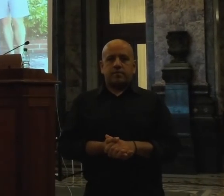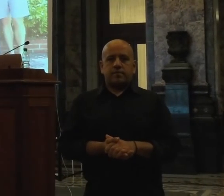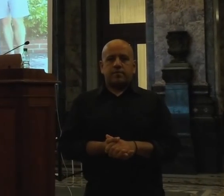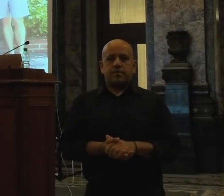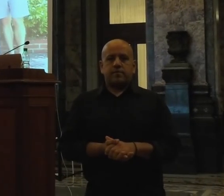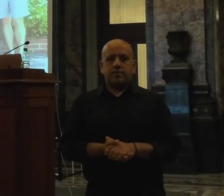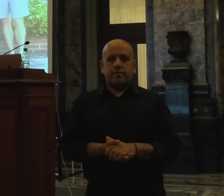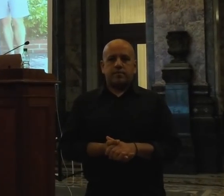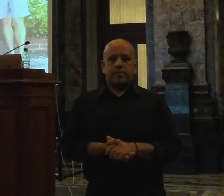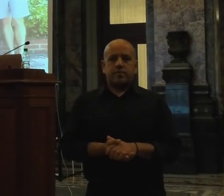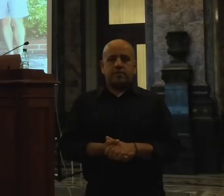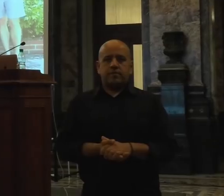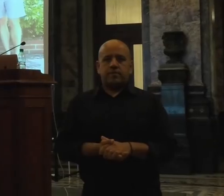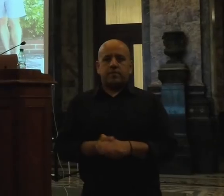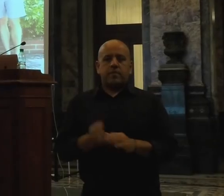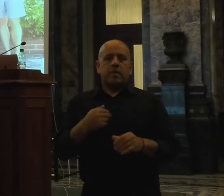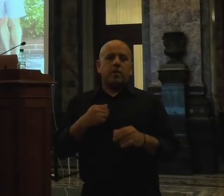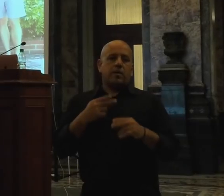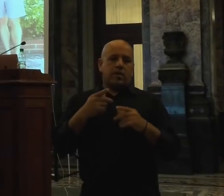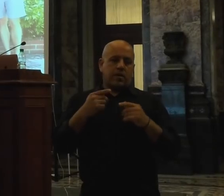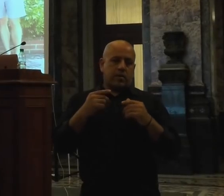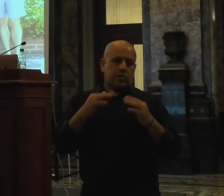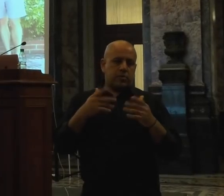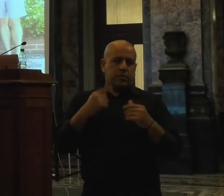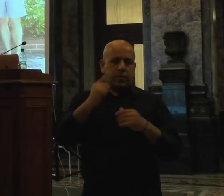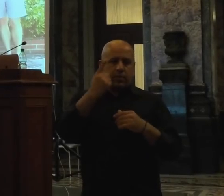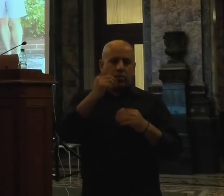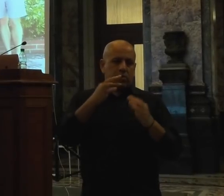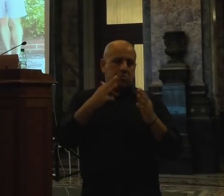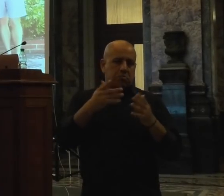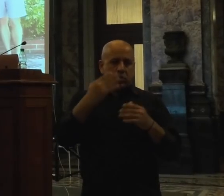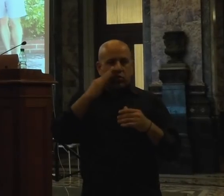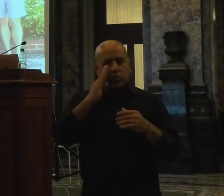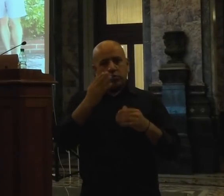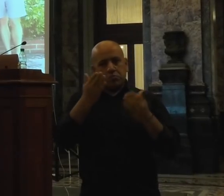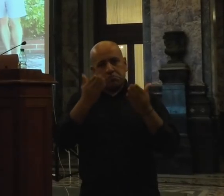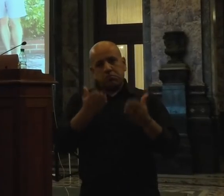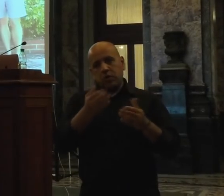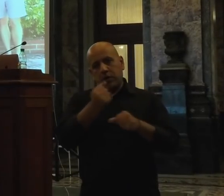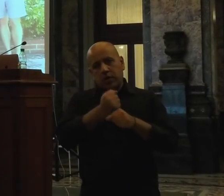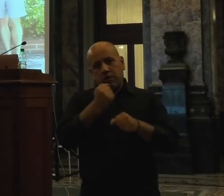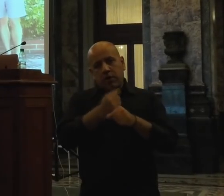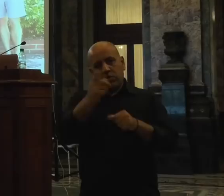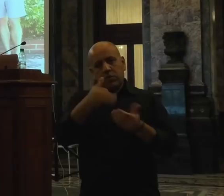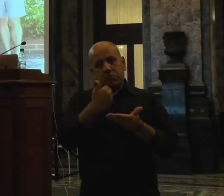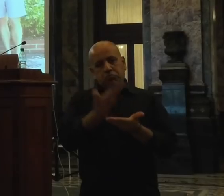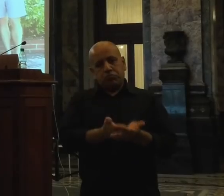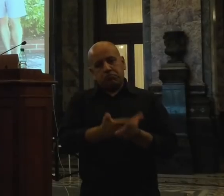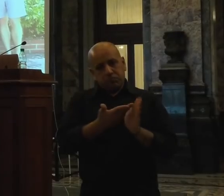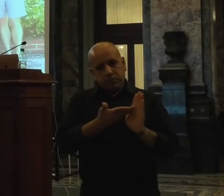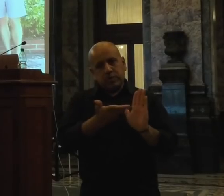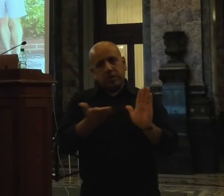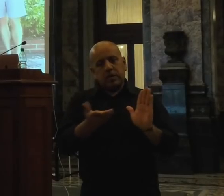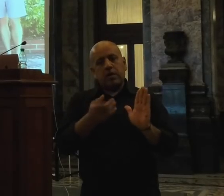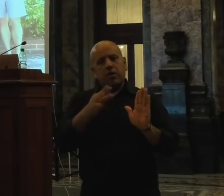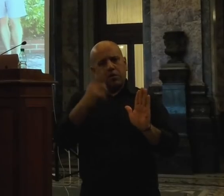Hola, bueno, mi nombre es Joel y primero quiero reconocer pues el trabajo que nos presentas y sobre todo